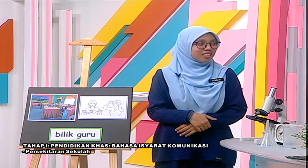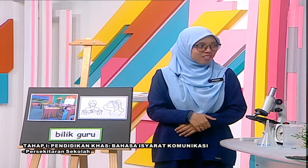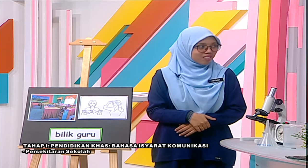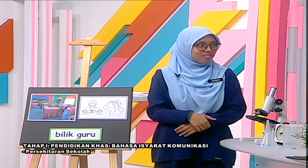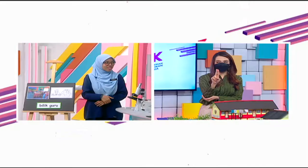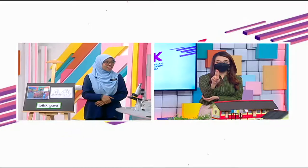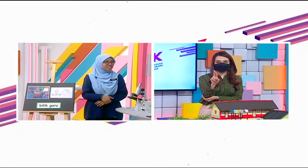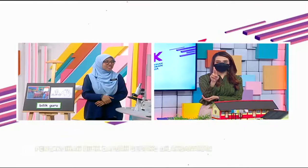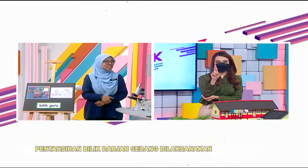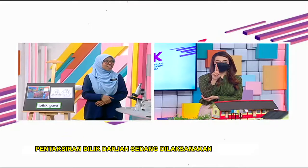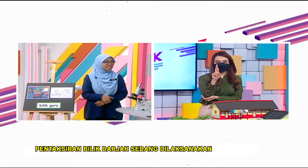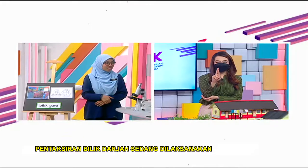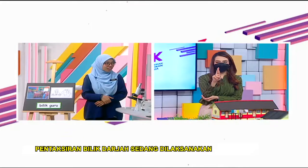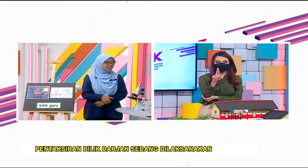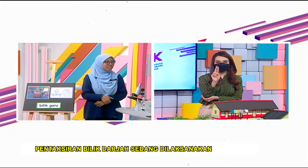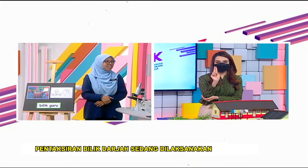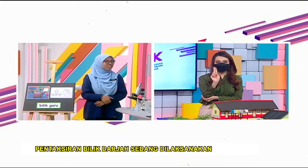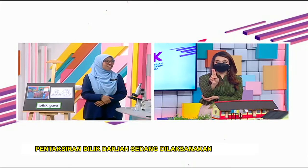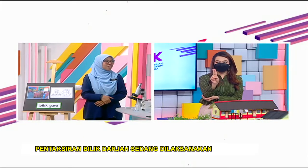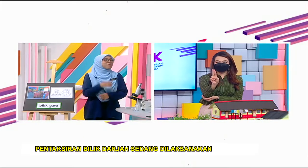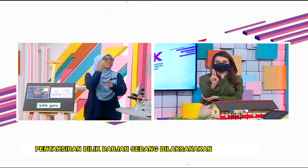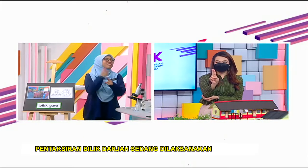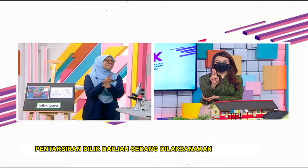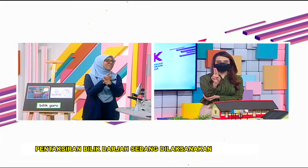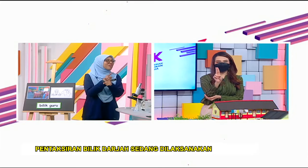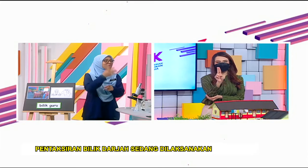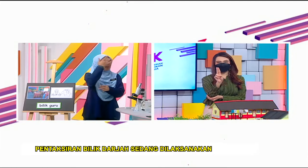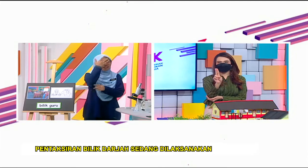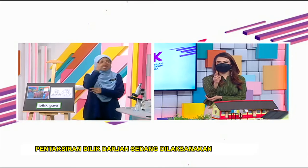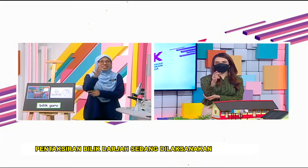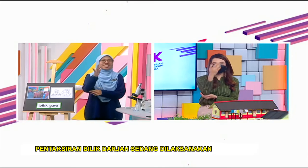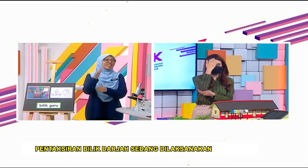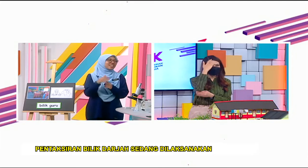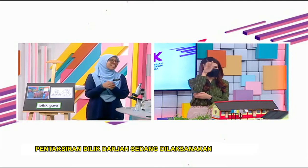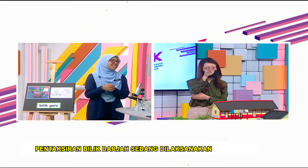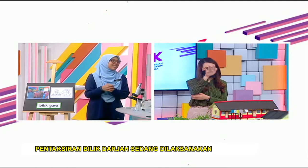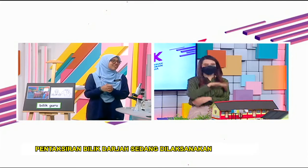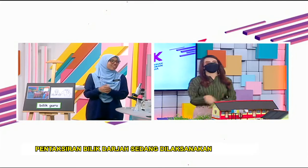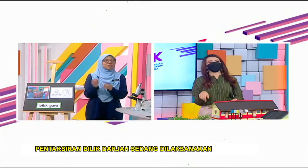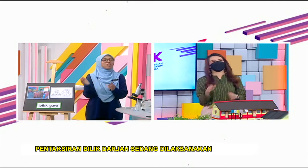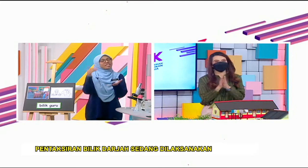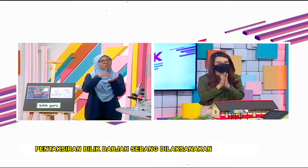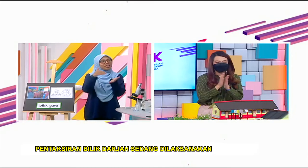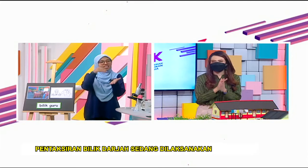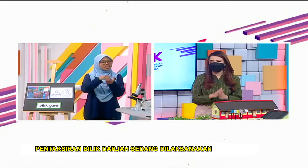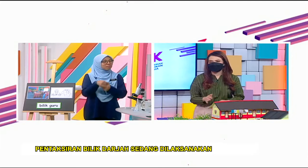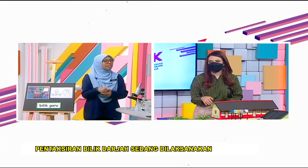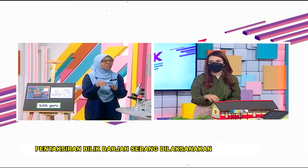U R U. Betul. Pandai Kak Eli. Okey. Semula. Bilik guru